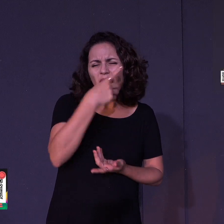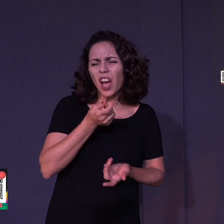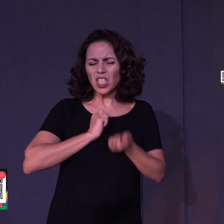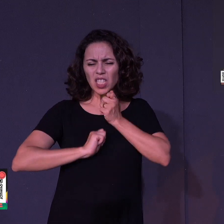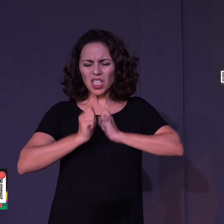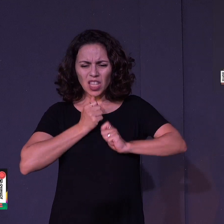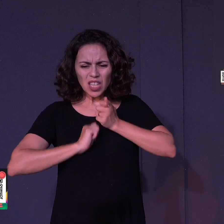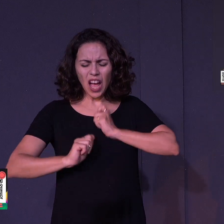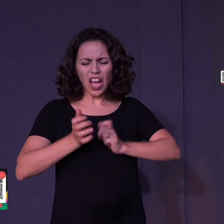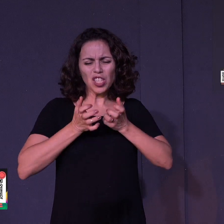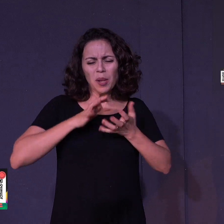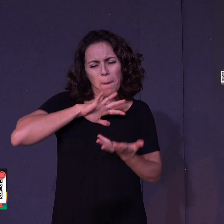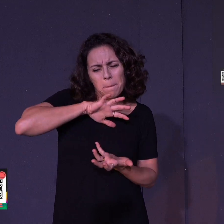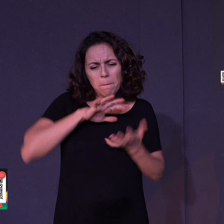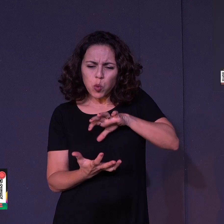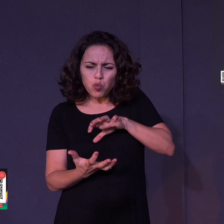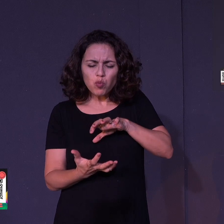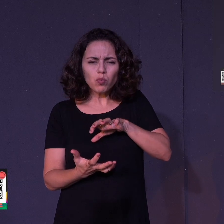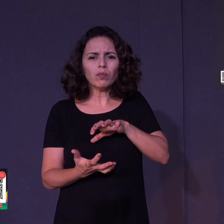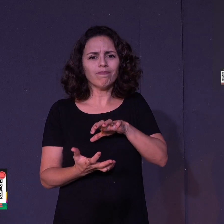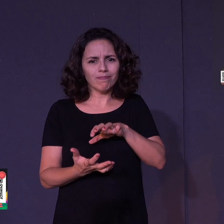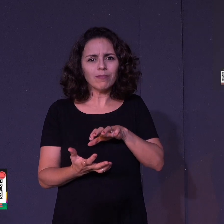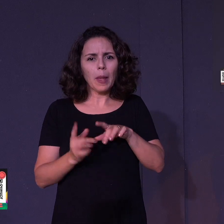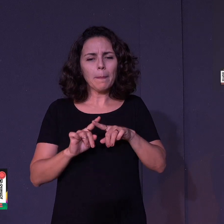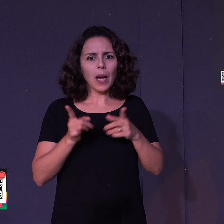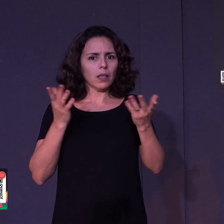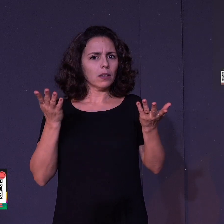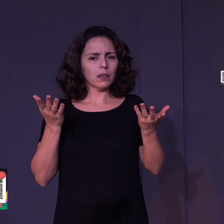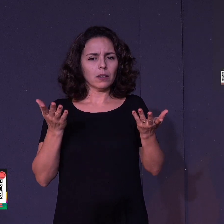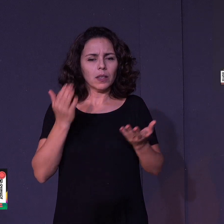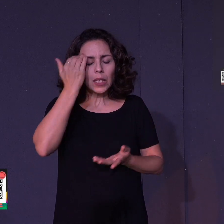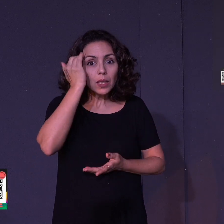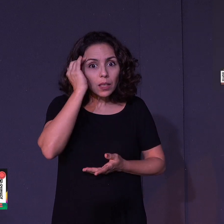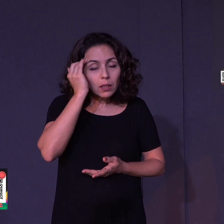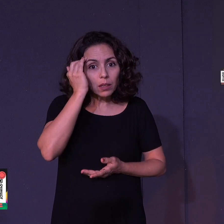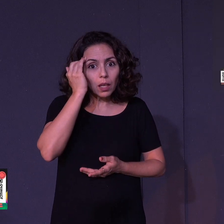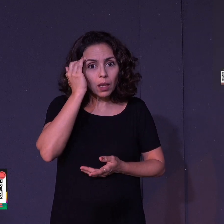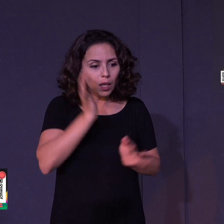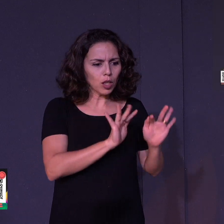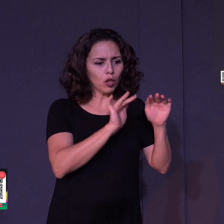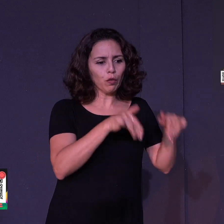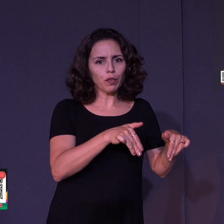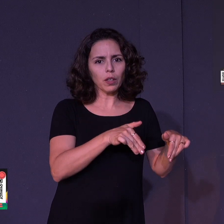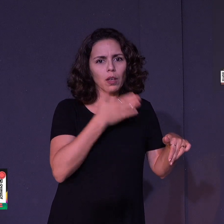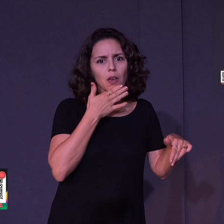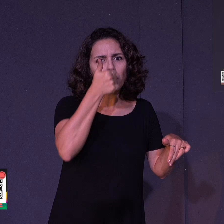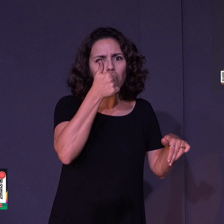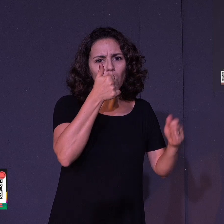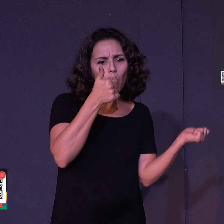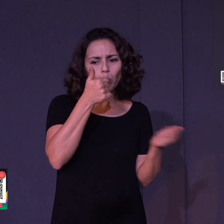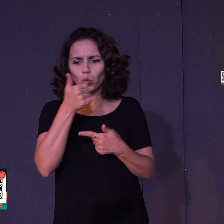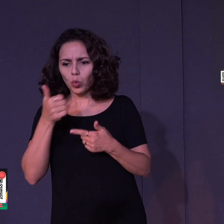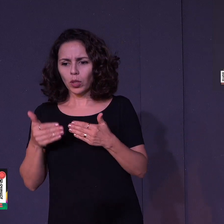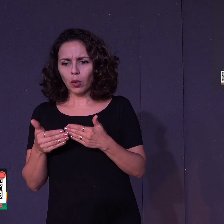mudar a realidade, em mudar o tempo, e mesmo assim entender que aquilo que é o final é melhor do que o início. Como